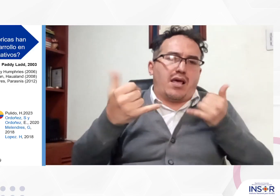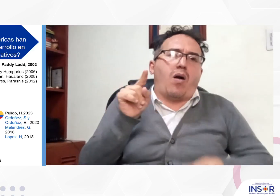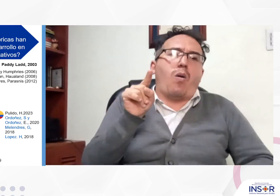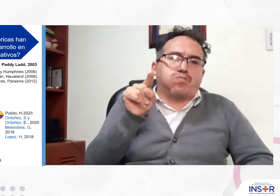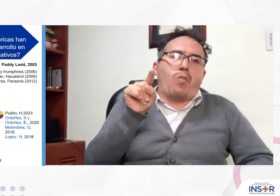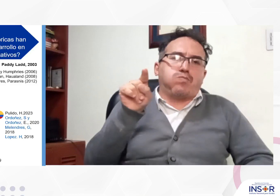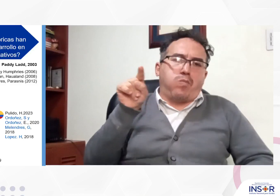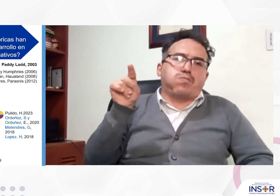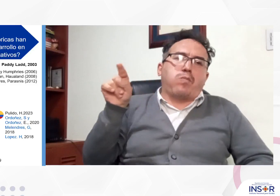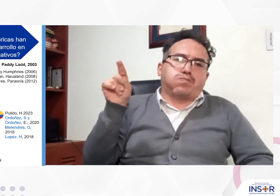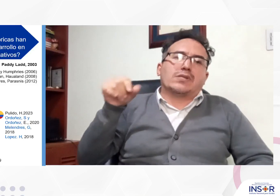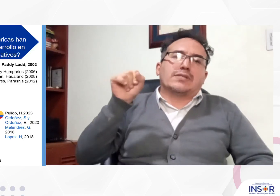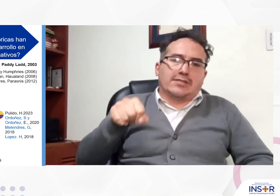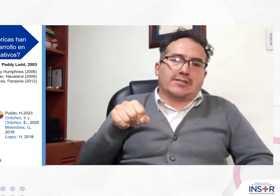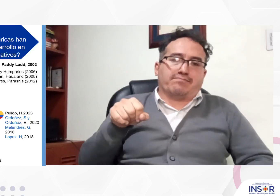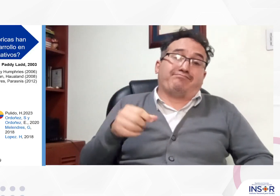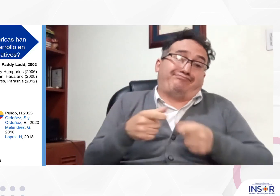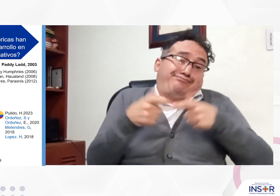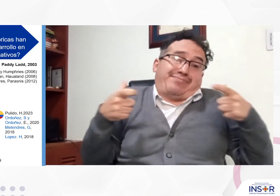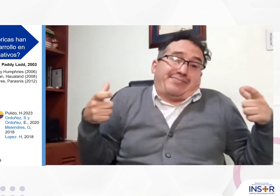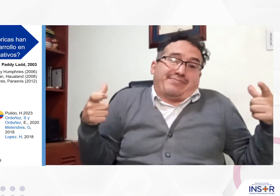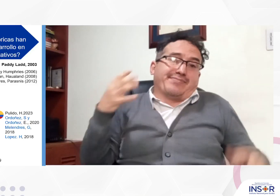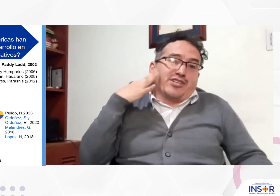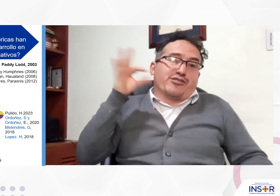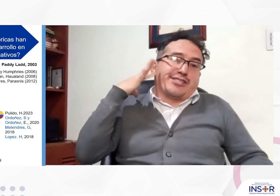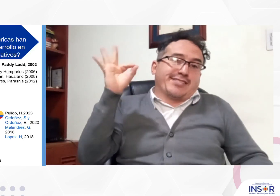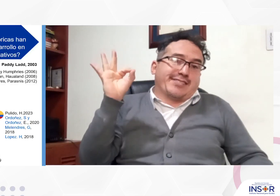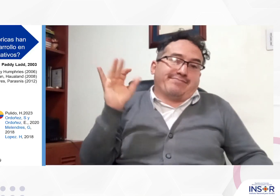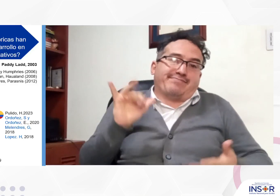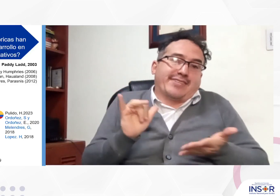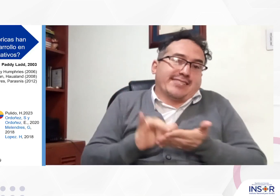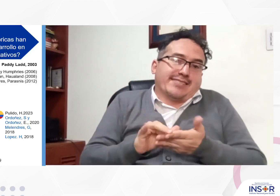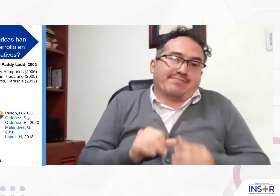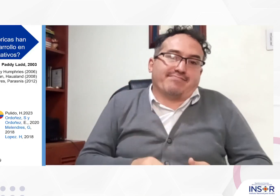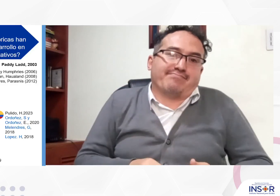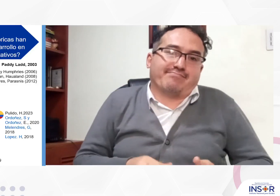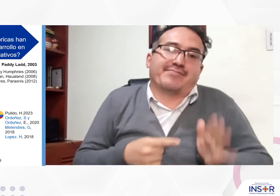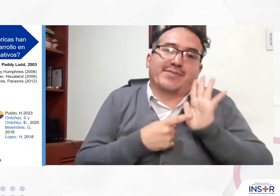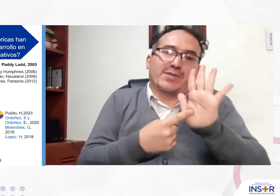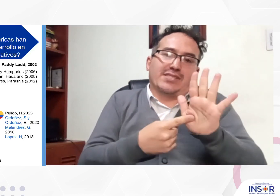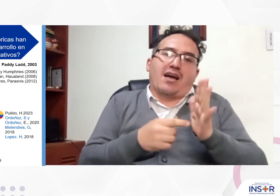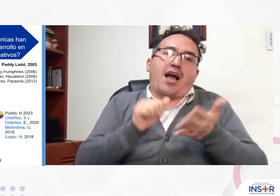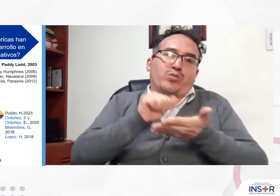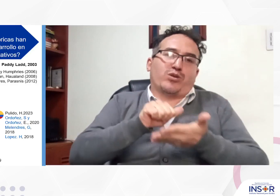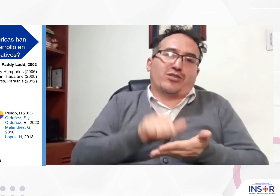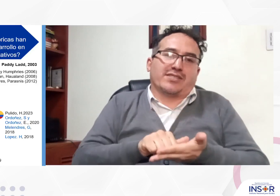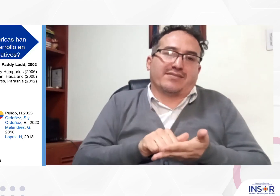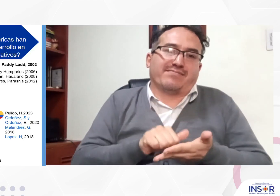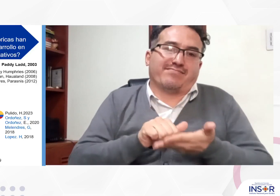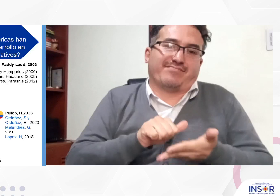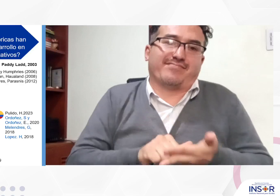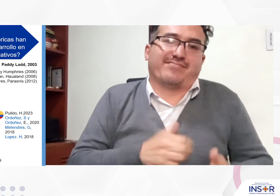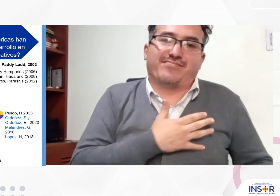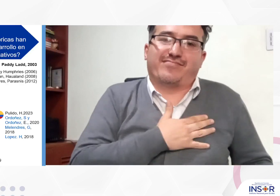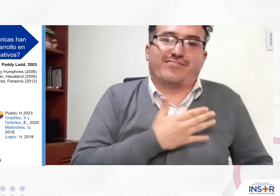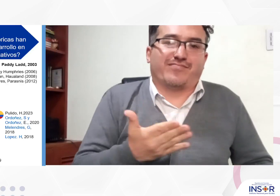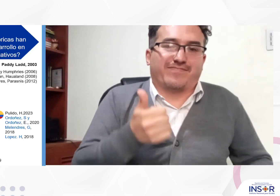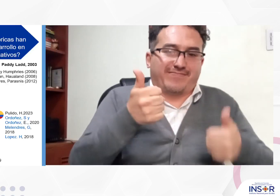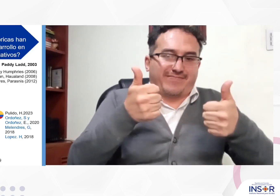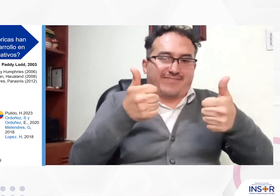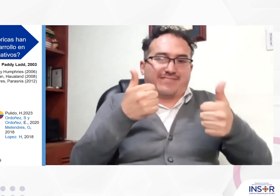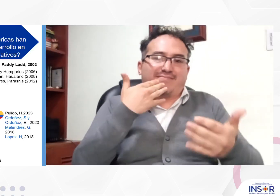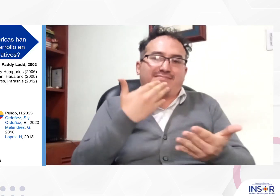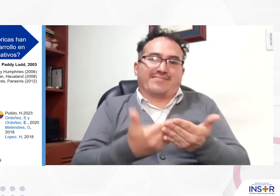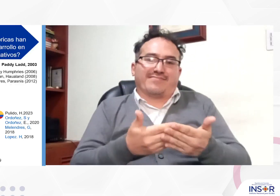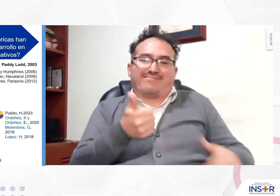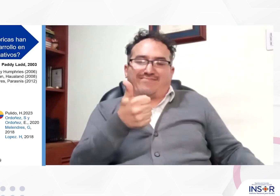sin embargo, pues depende también de las líneas de investigación que uno escoja, pero la mayoría van a ser principalmente oyentes. Eso es lo que